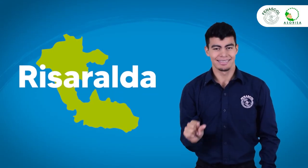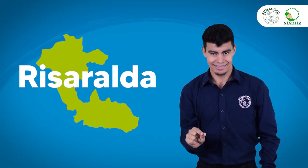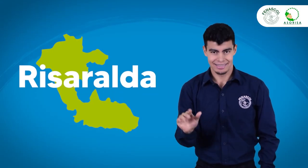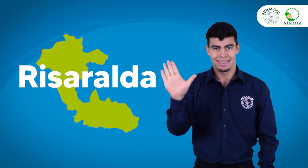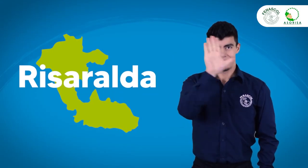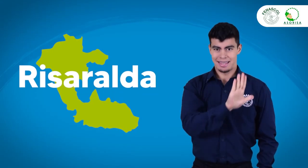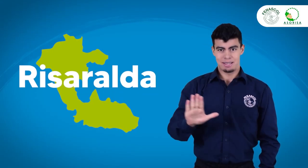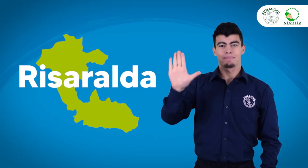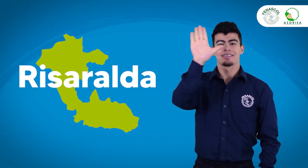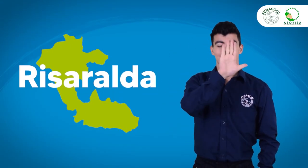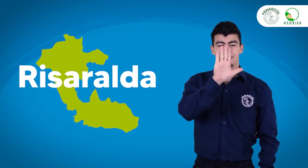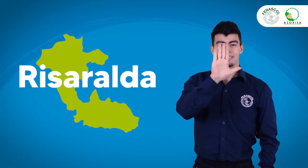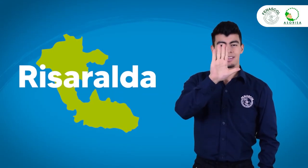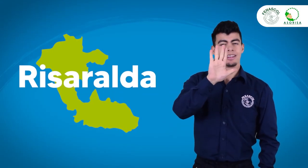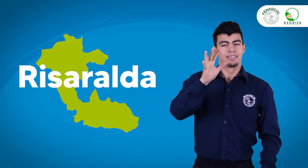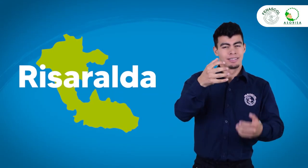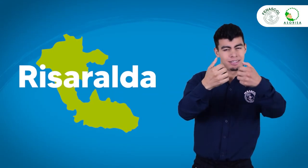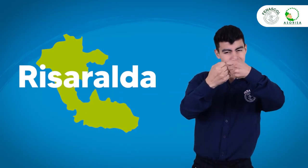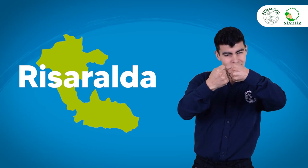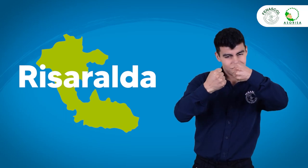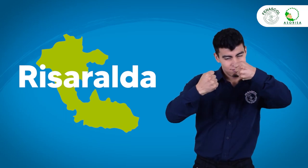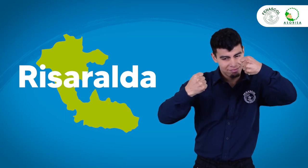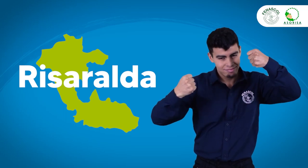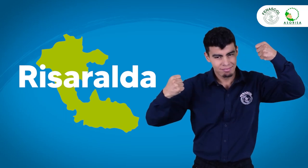Pereira es la capital del departamento de Risaralda.